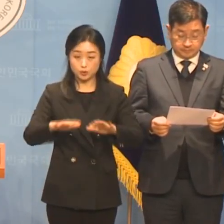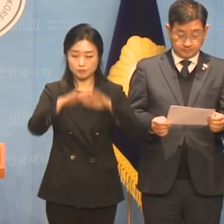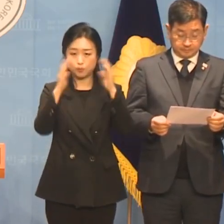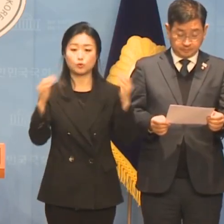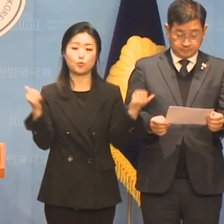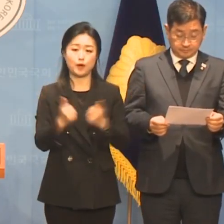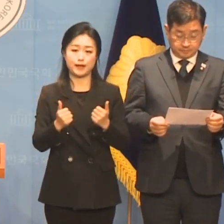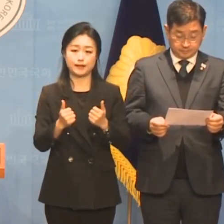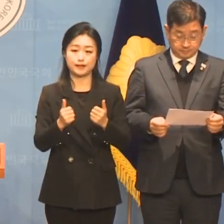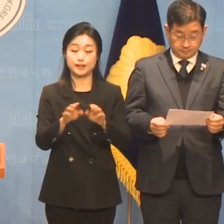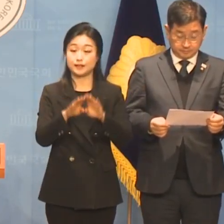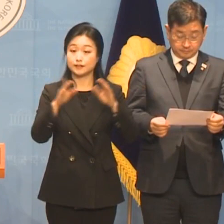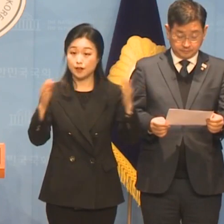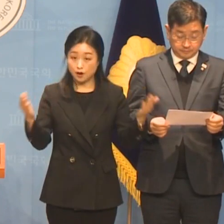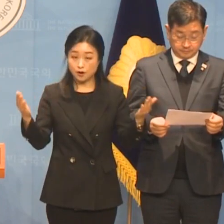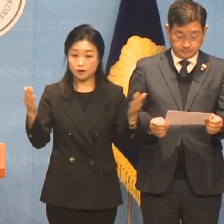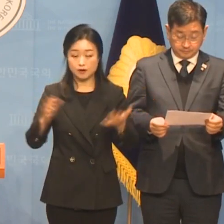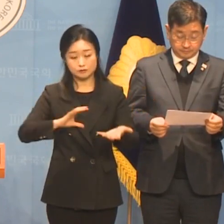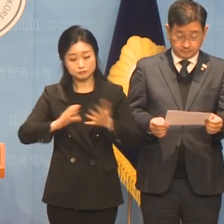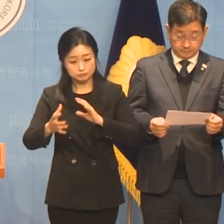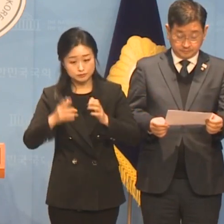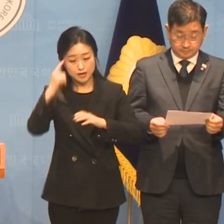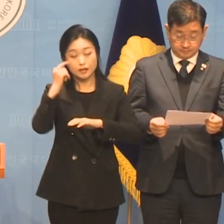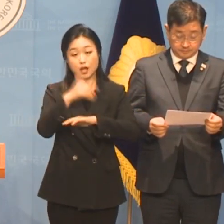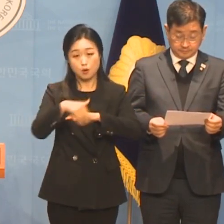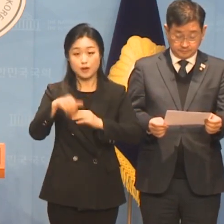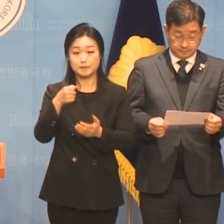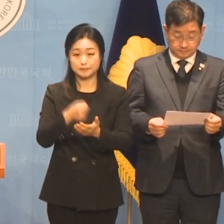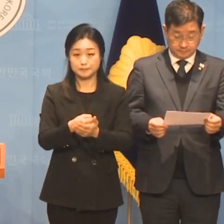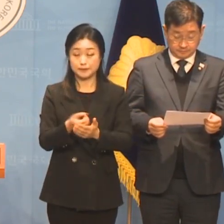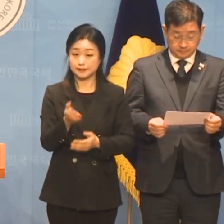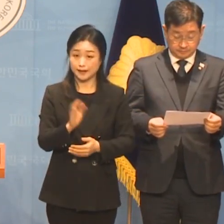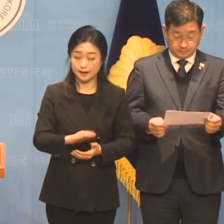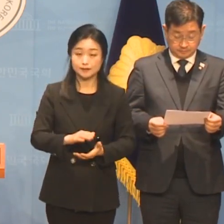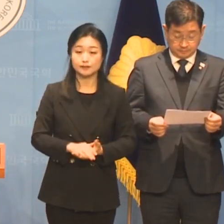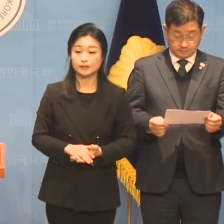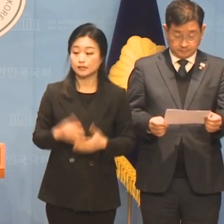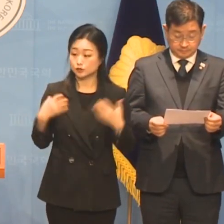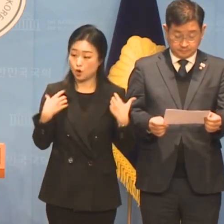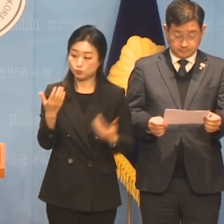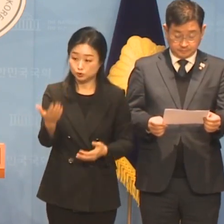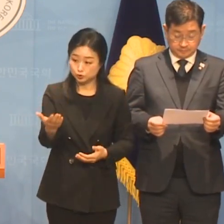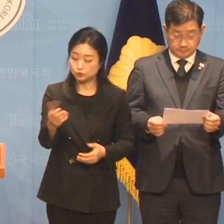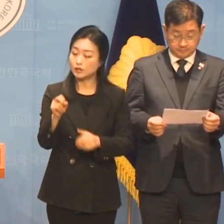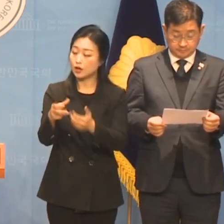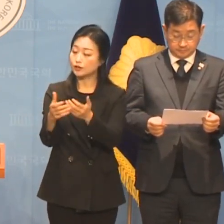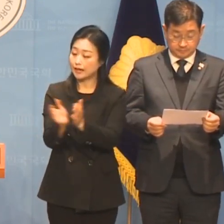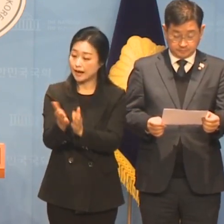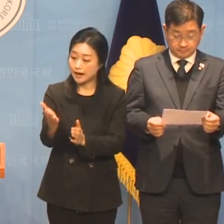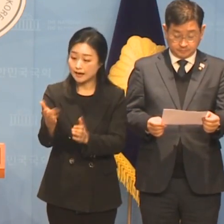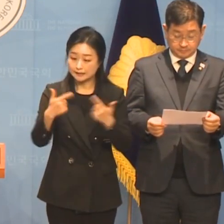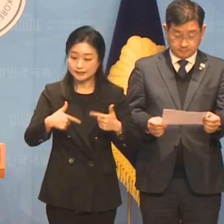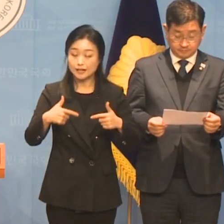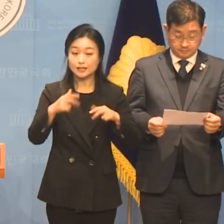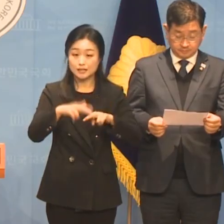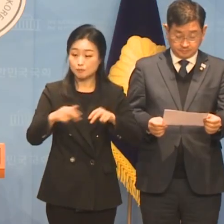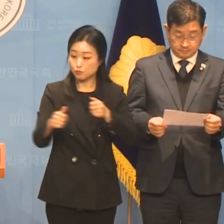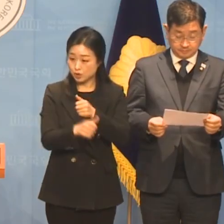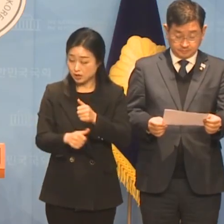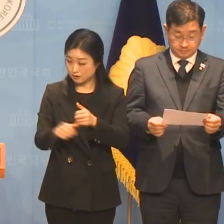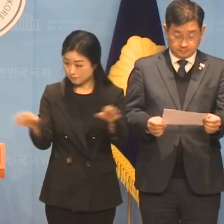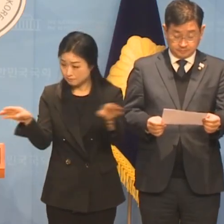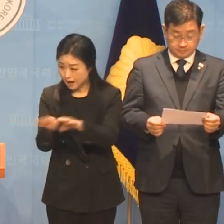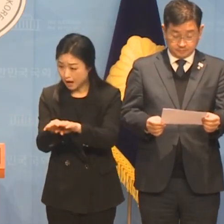열고 민생 현안을 논의할 예정이었습니다. 그러나 정부와 여당은 상임위 보이콧으로